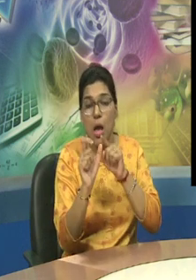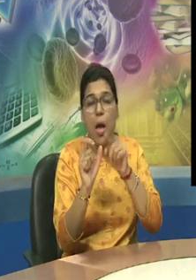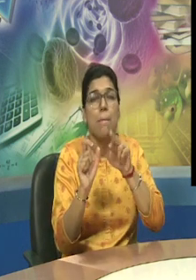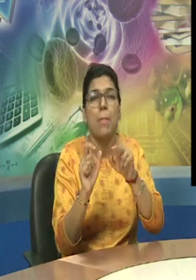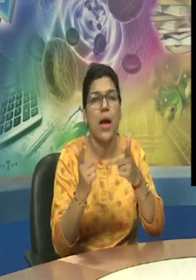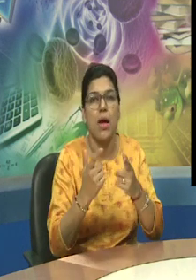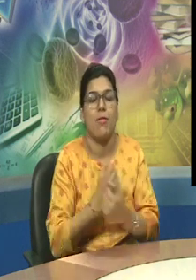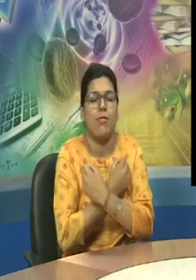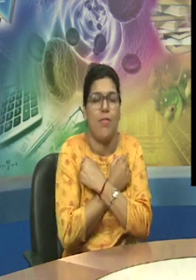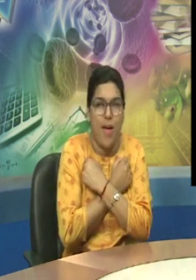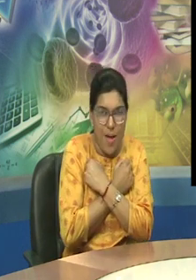लाली शब्द का प्रयोग